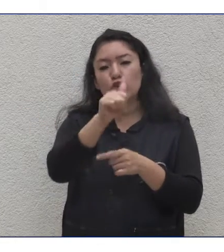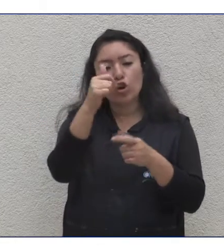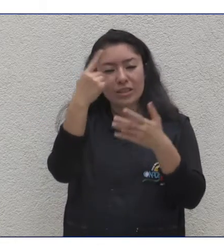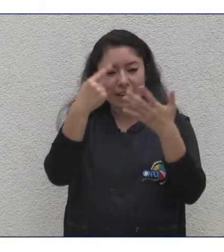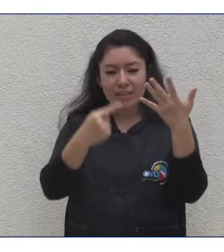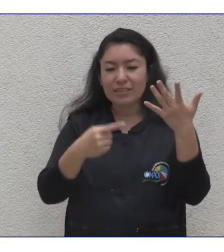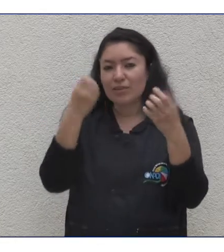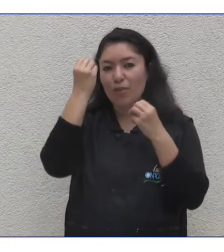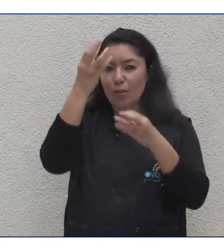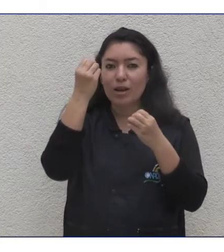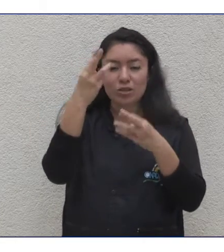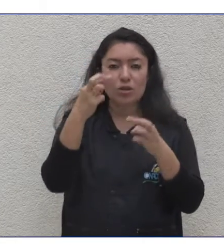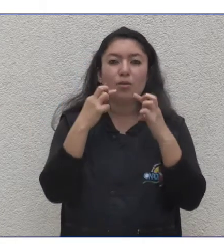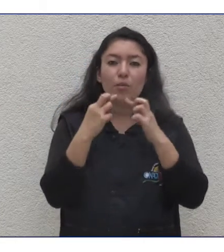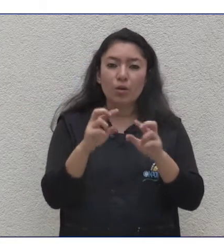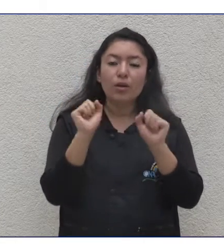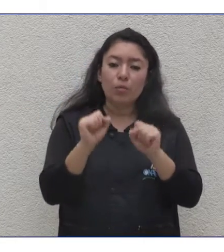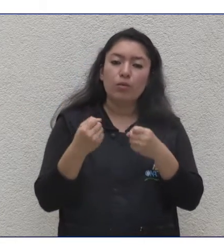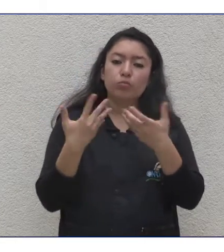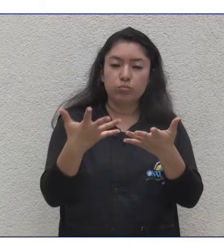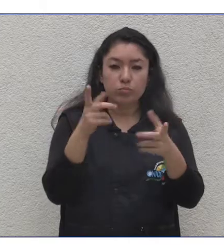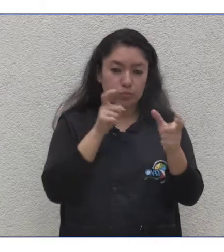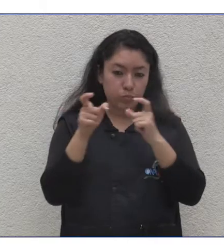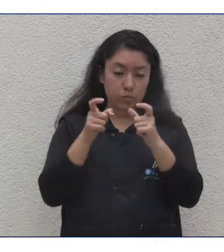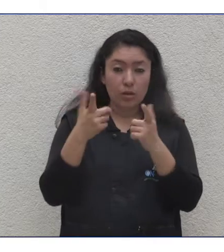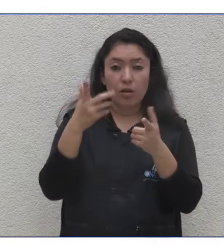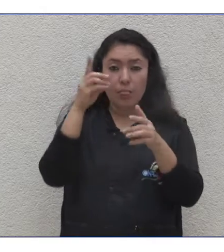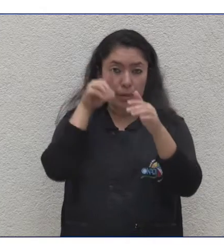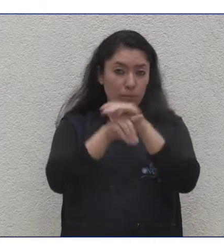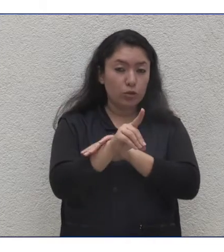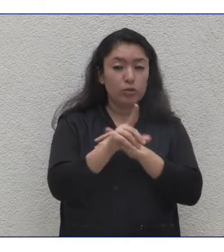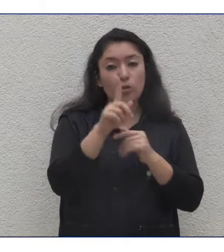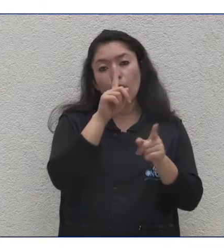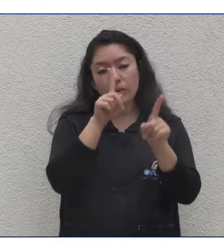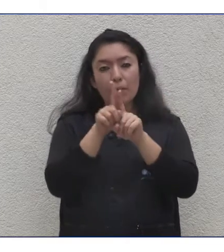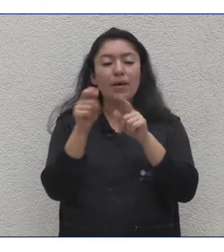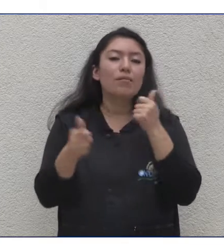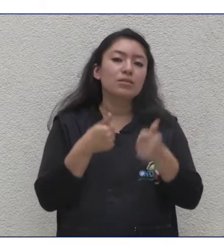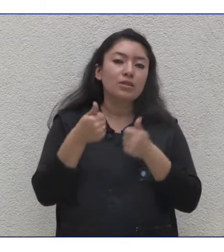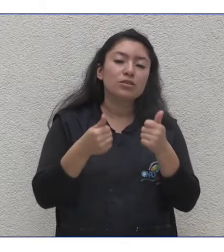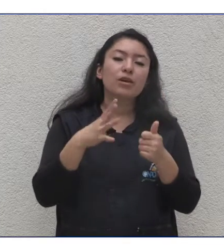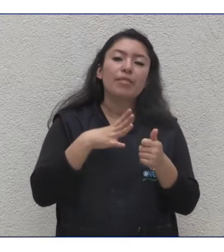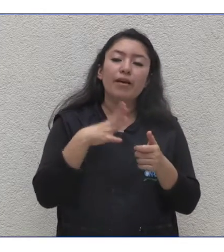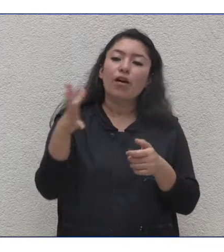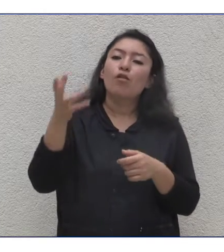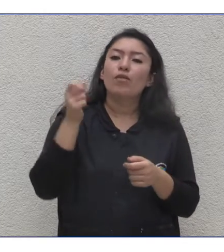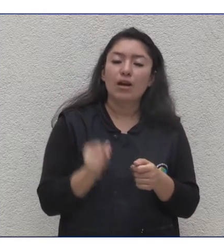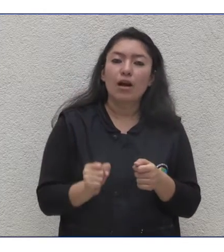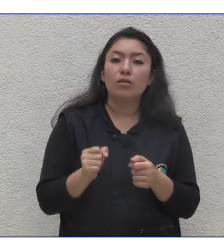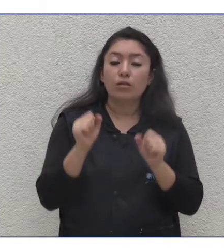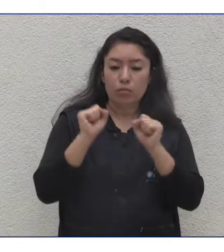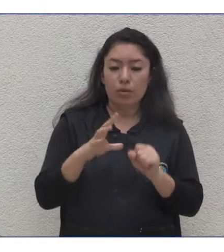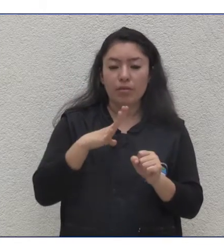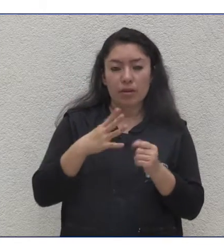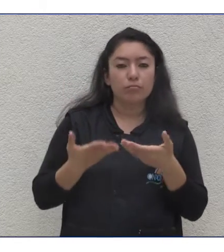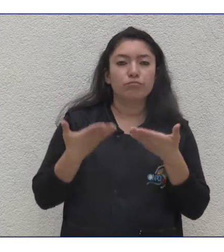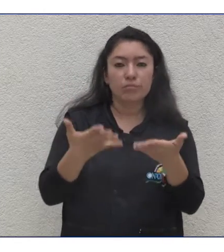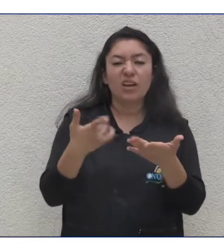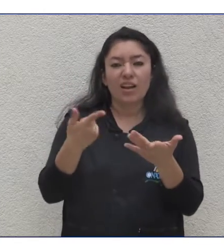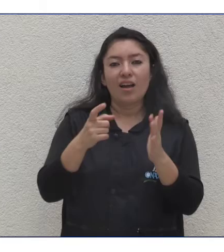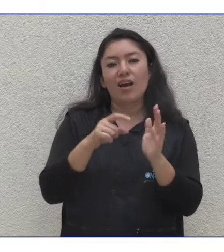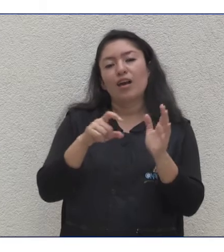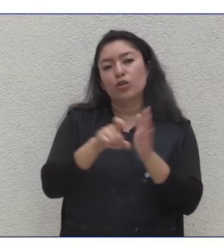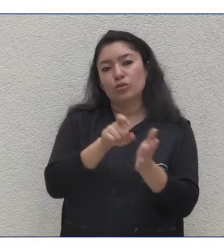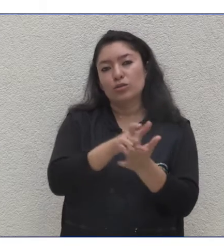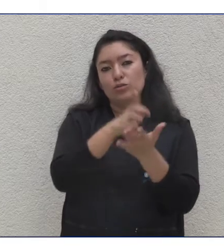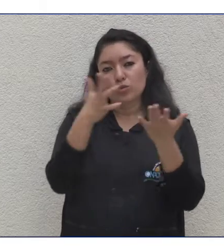forma de almacenamiento de información pública en custodia, depósito o administración de los sujetos obligados se regirá por lo que establece